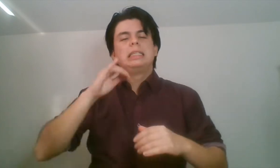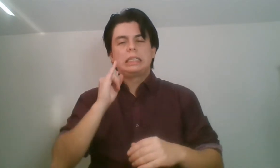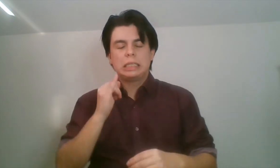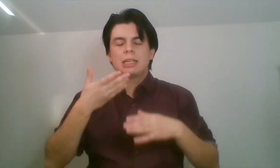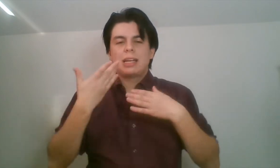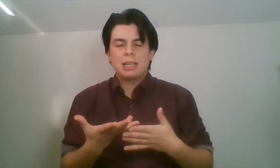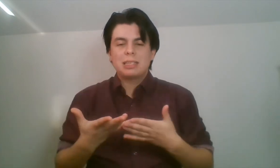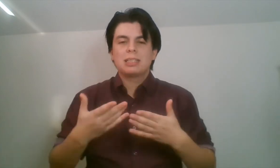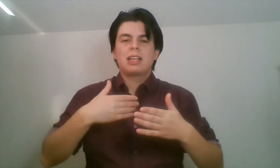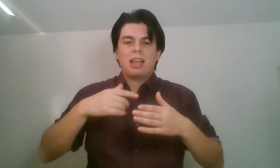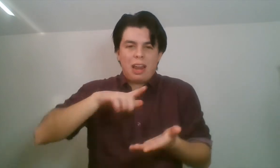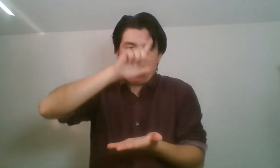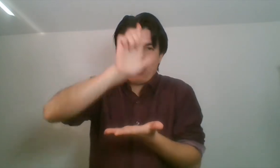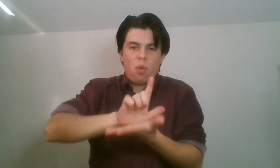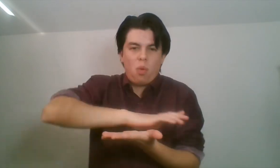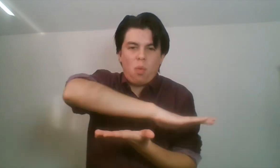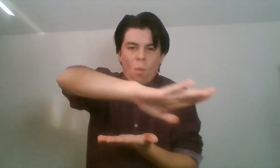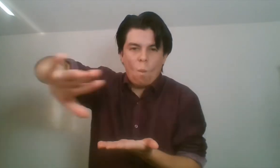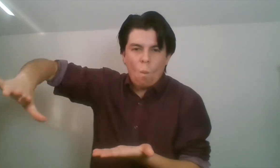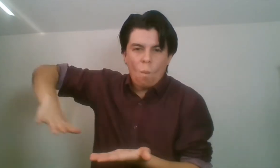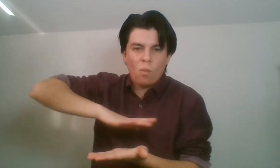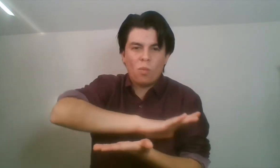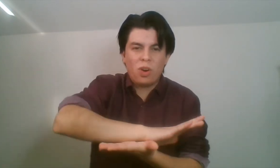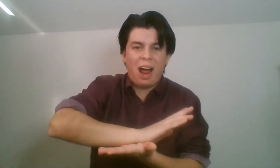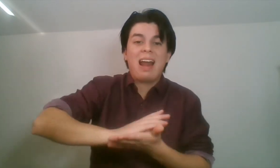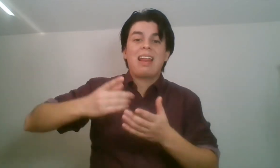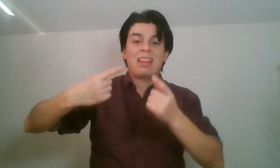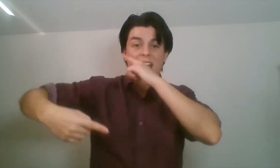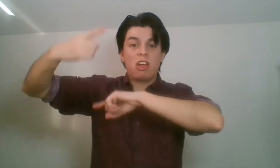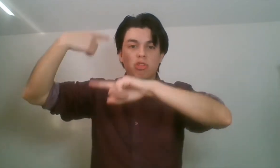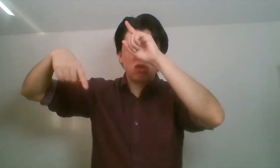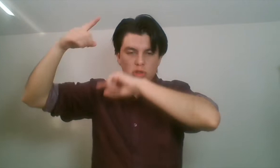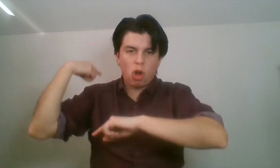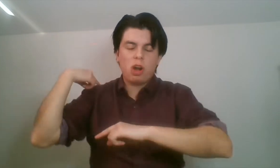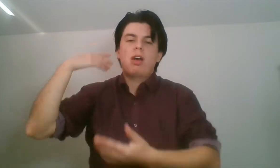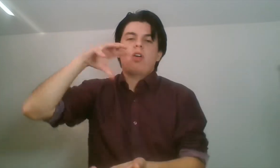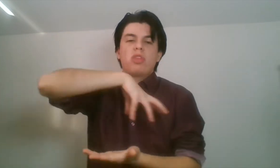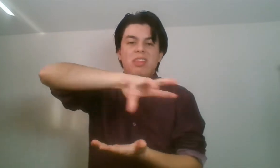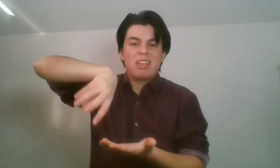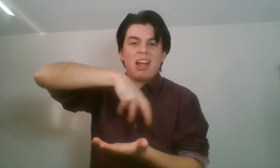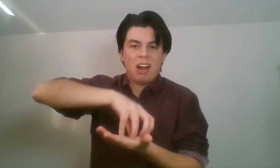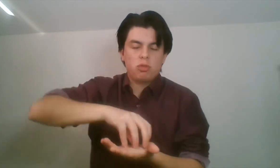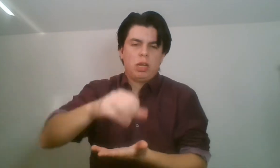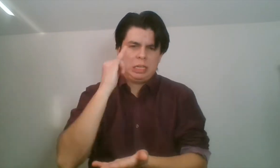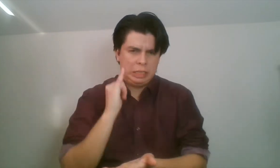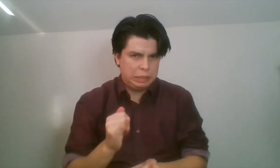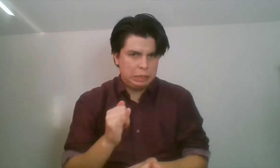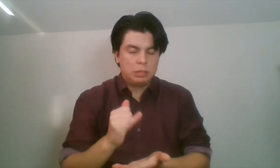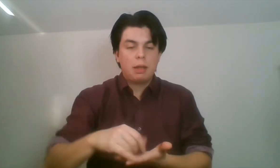Uh-huh. Pertenece obviamente al casco histórico de la ciudad, eso es importante decirlo,